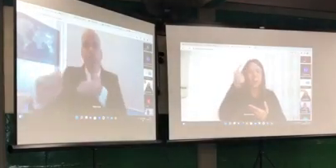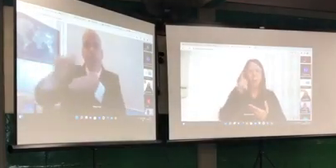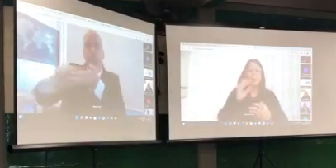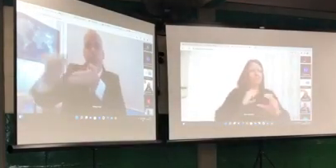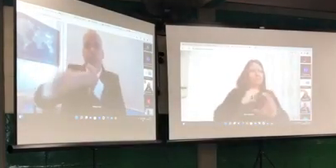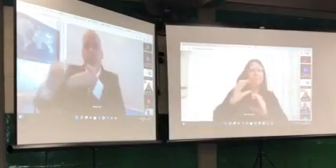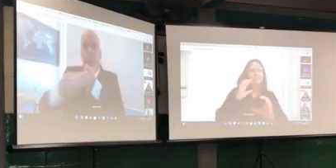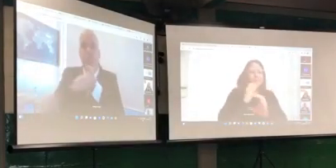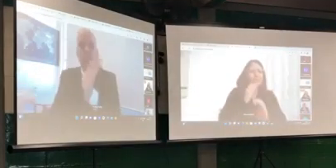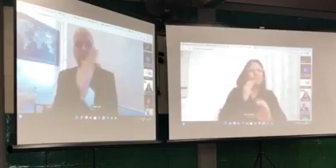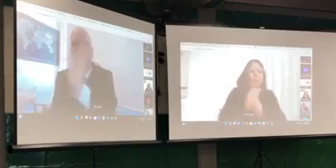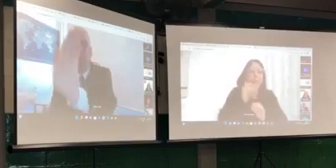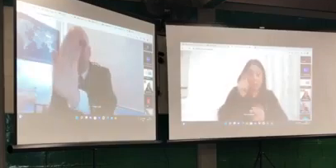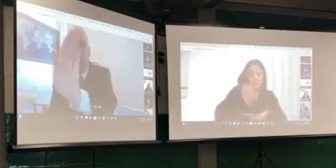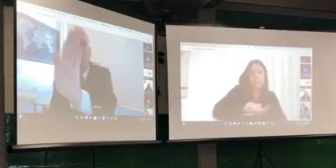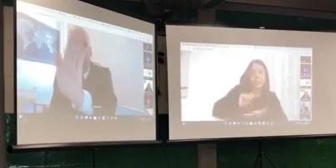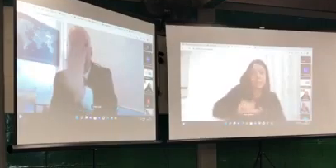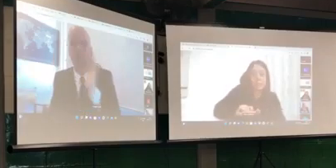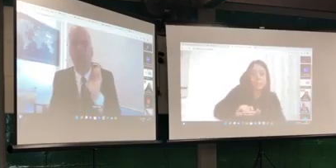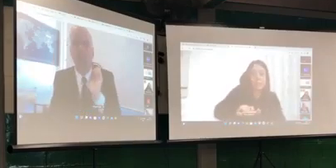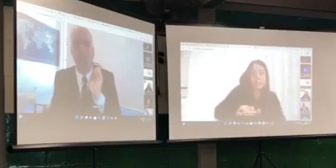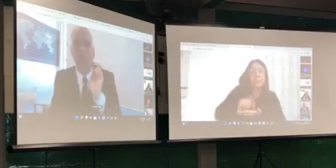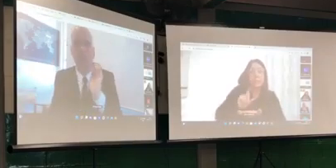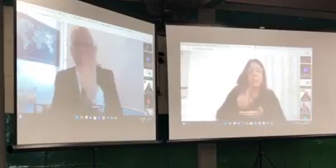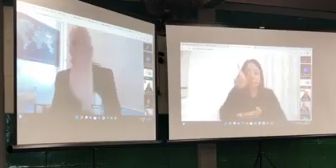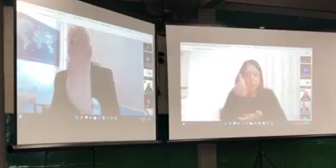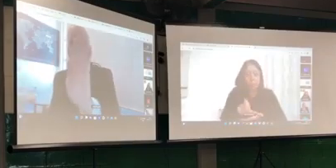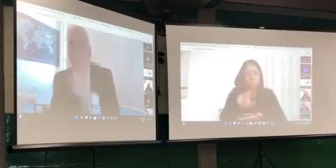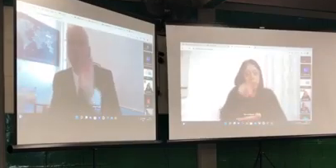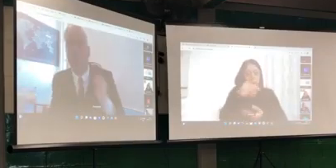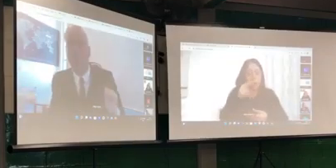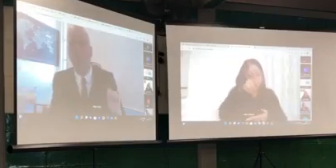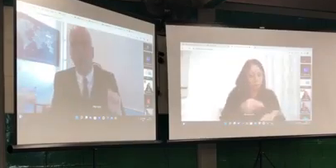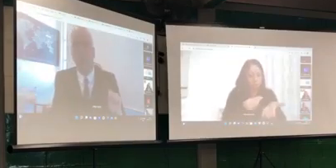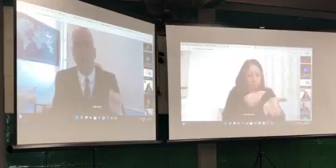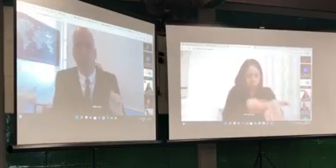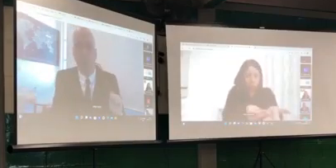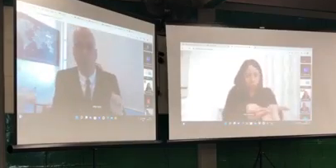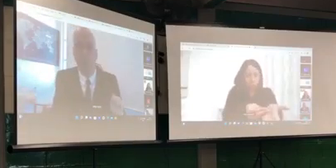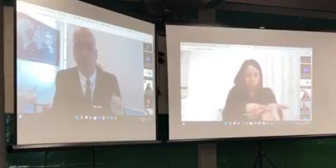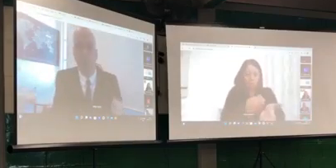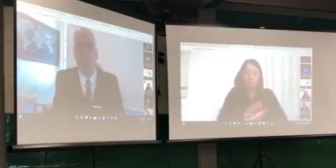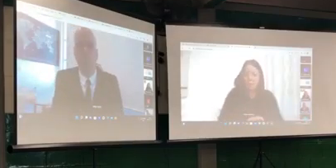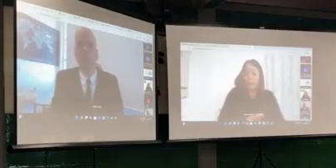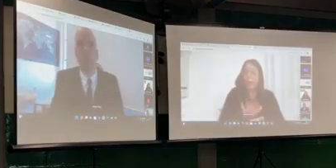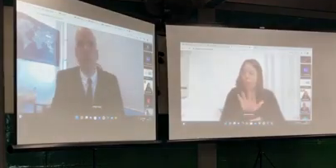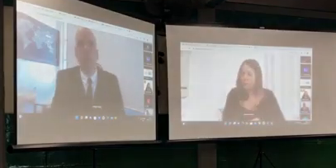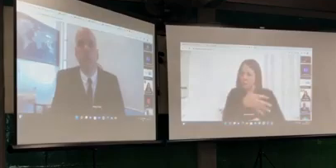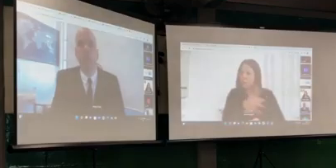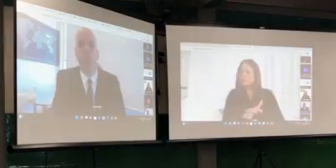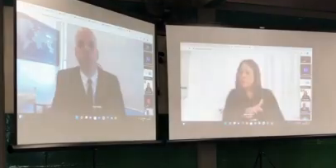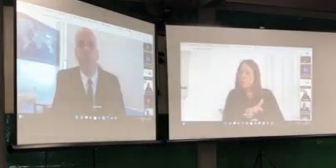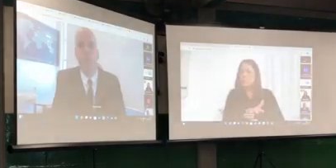comunicar, ela escreve e dá para a pessoa. Né? Às vezes isso